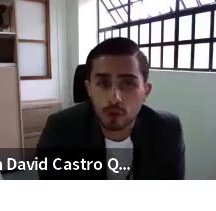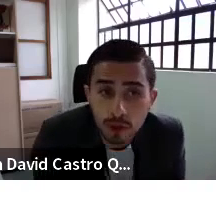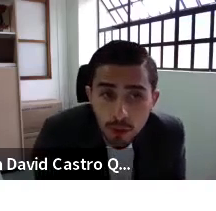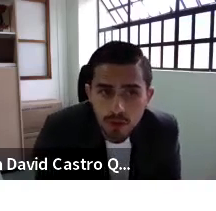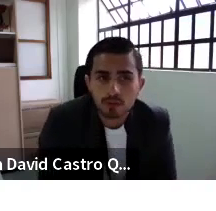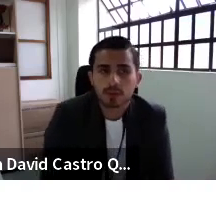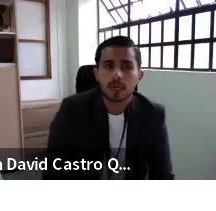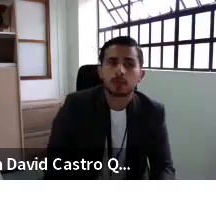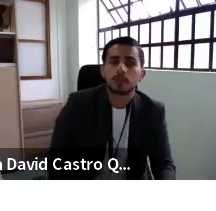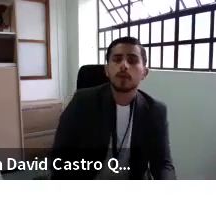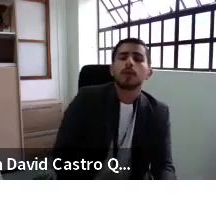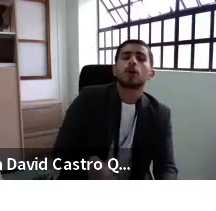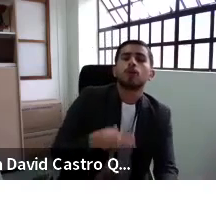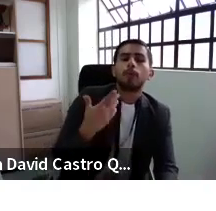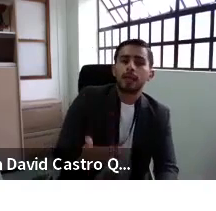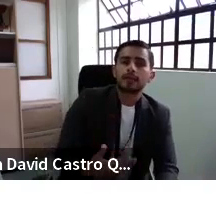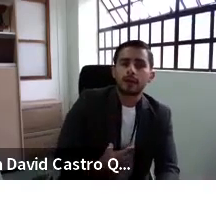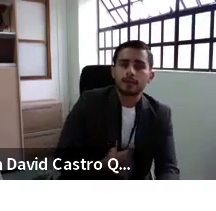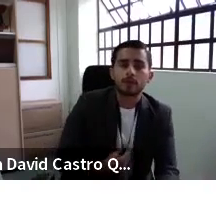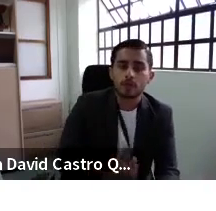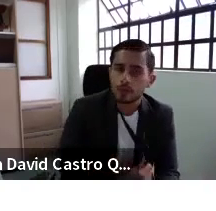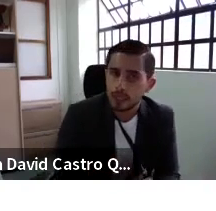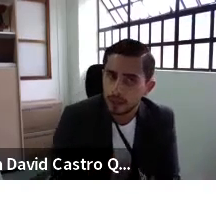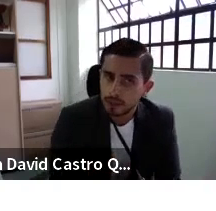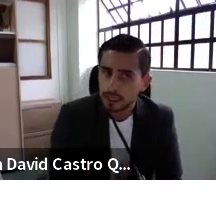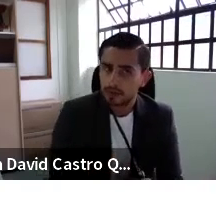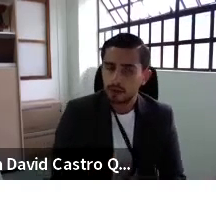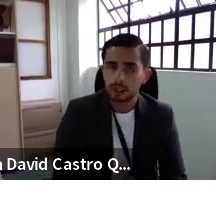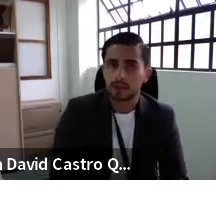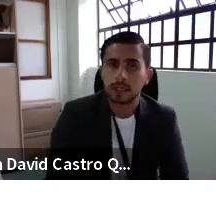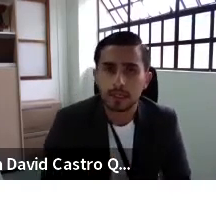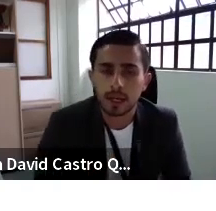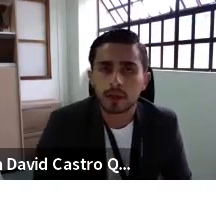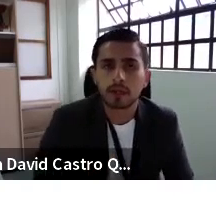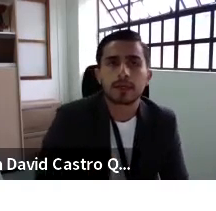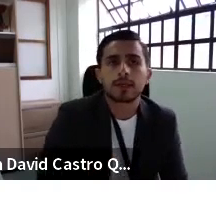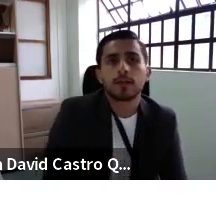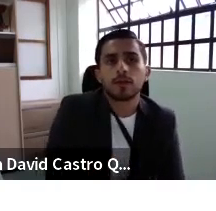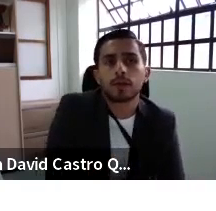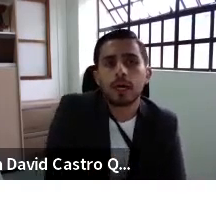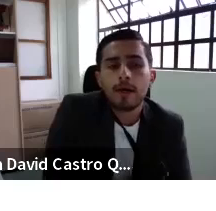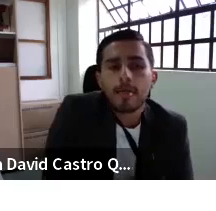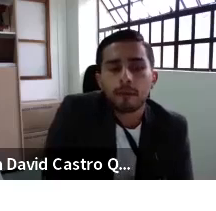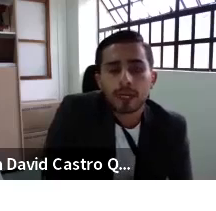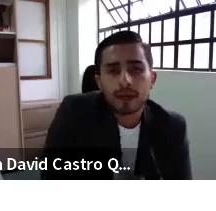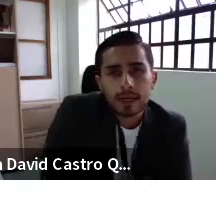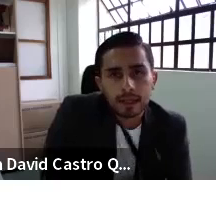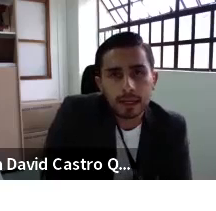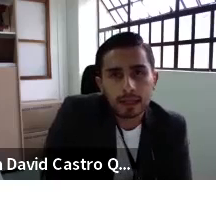cultivos cierto y como parte de ese proceso quisieron invitar a la facultad de medicina de la universidad de Antioquia por la experiencia que tienen